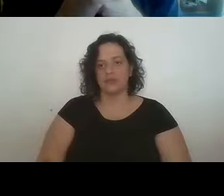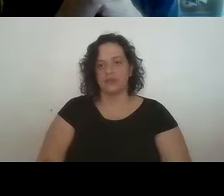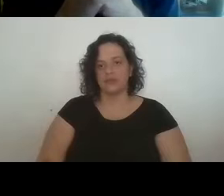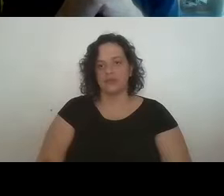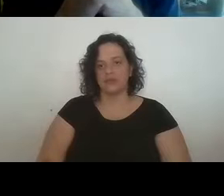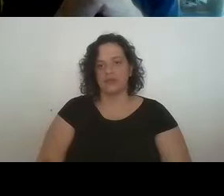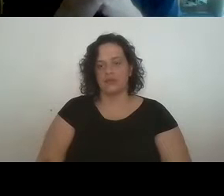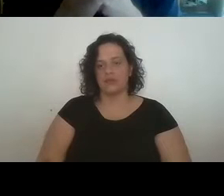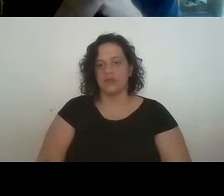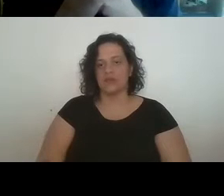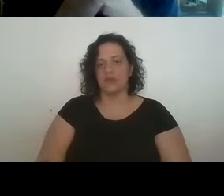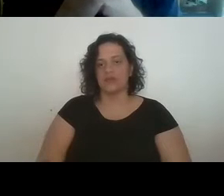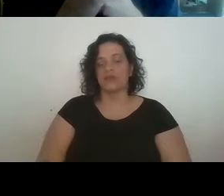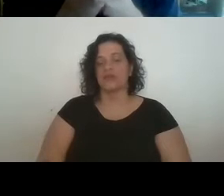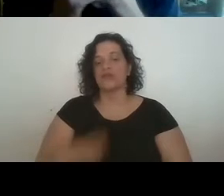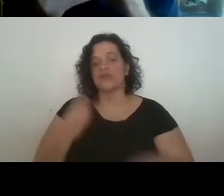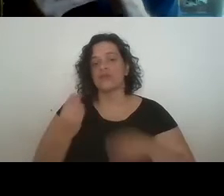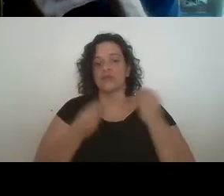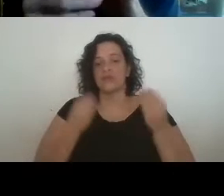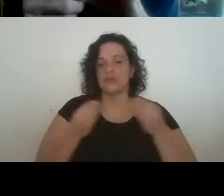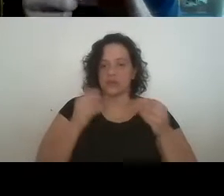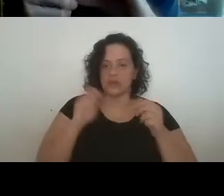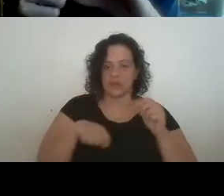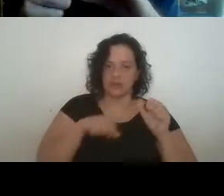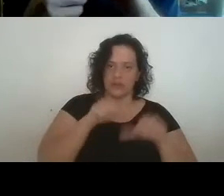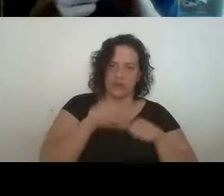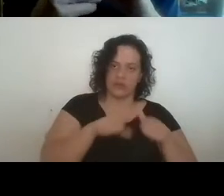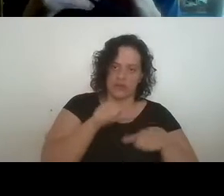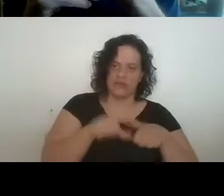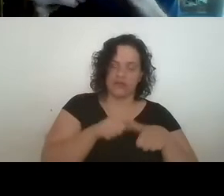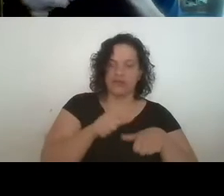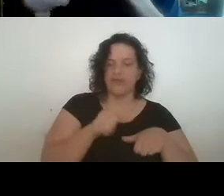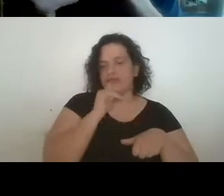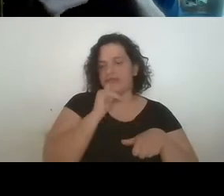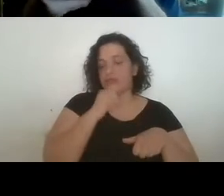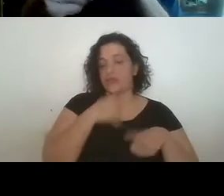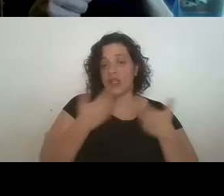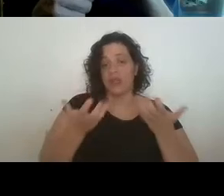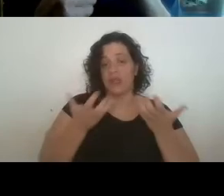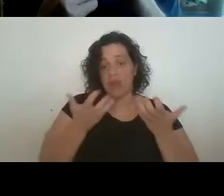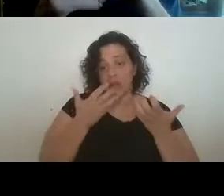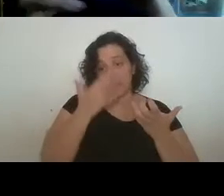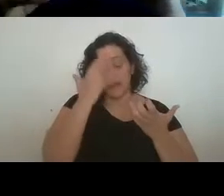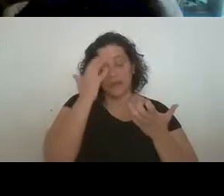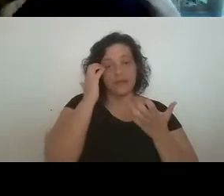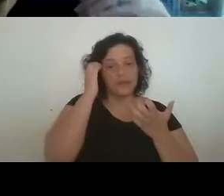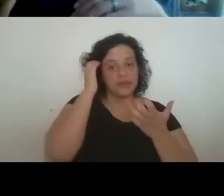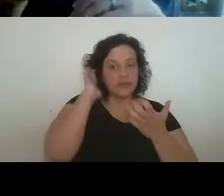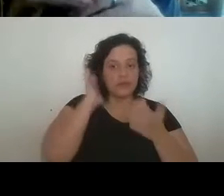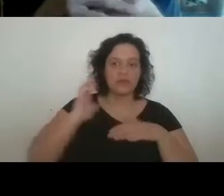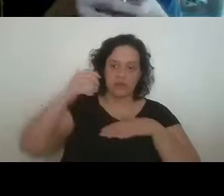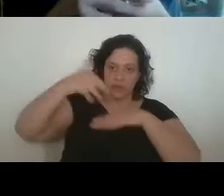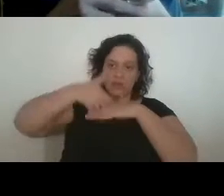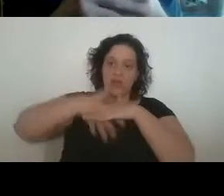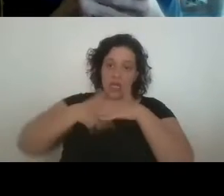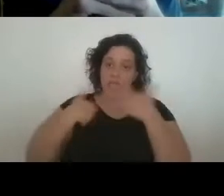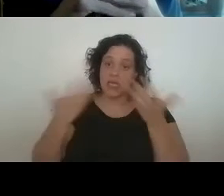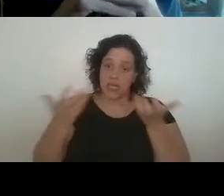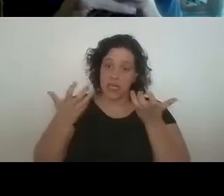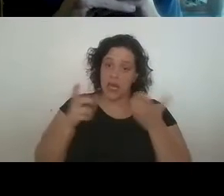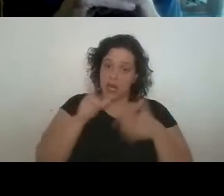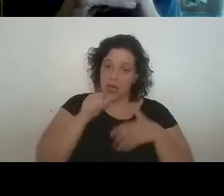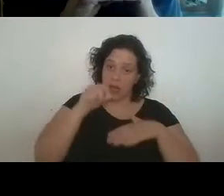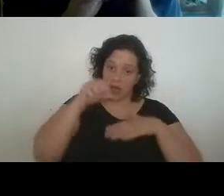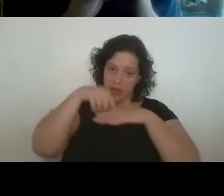aonde que eu posso alterar isso? Falo, olha, eu quero fazer infiltração, então eu posso fazer